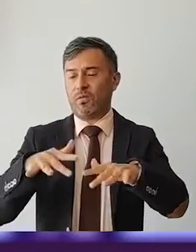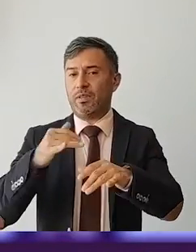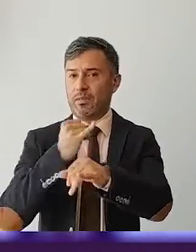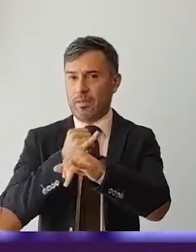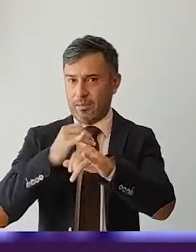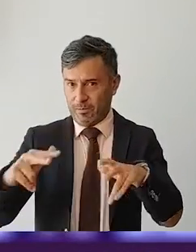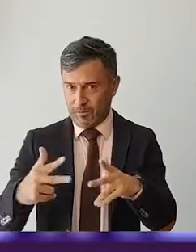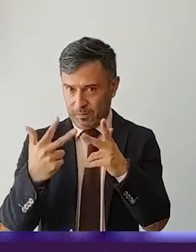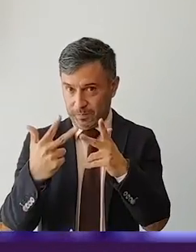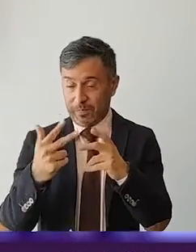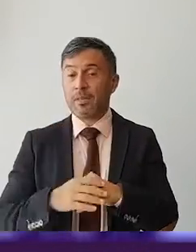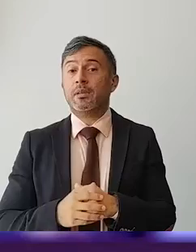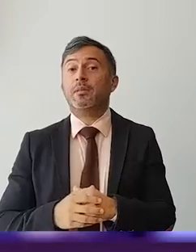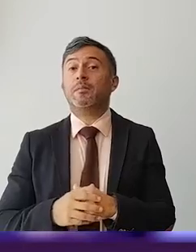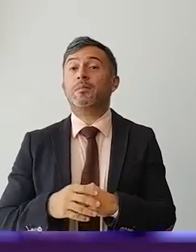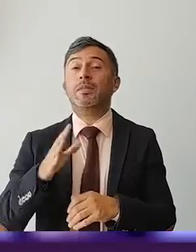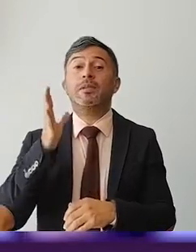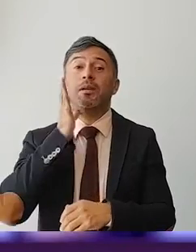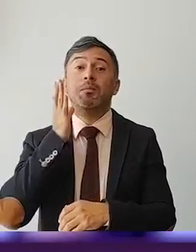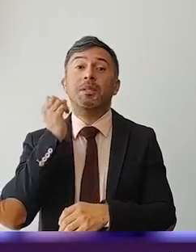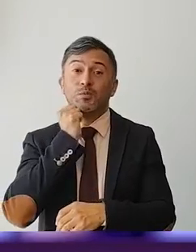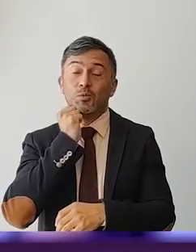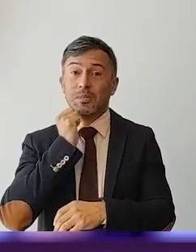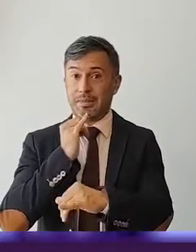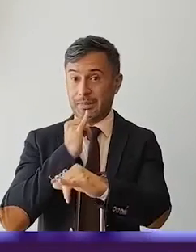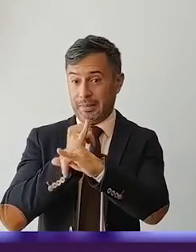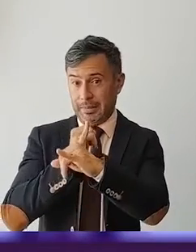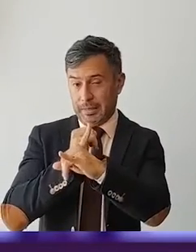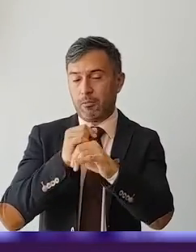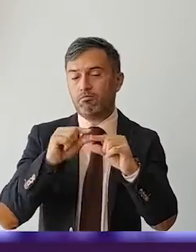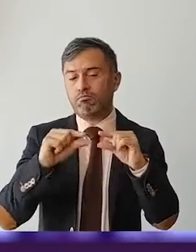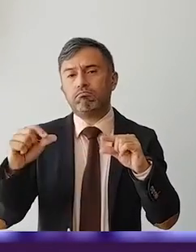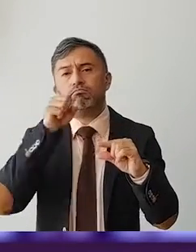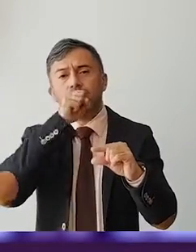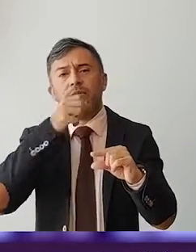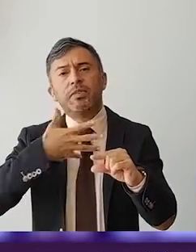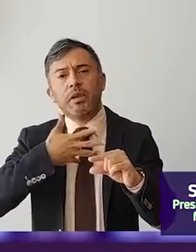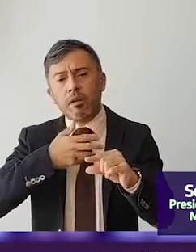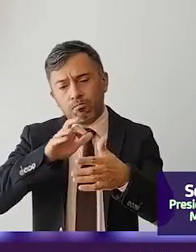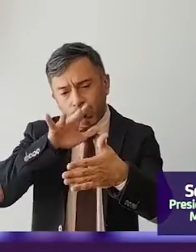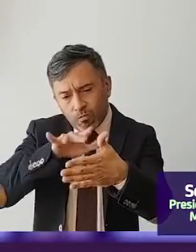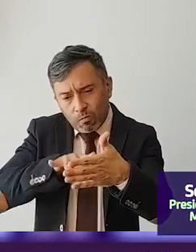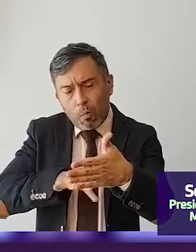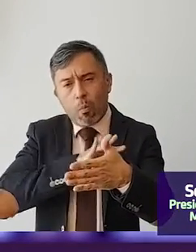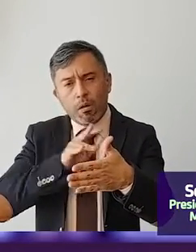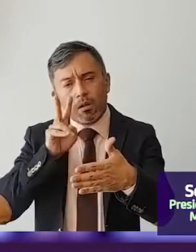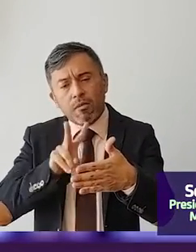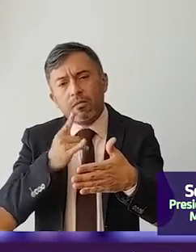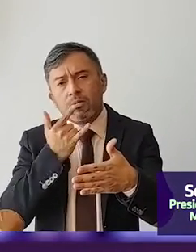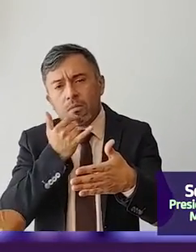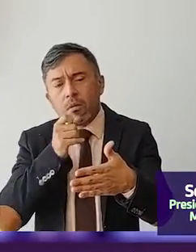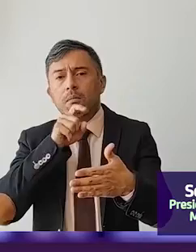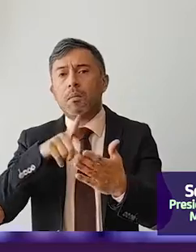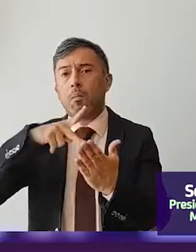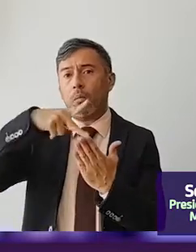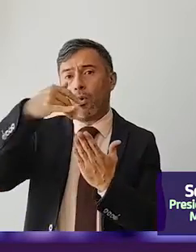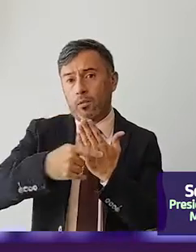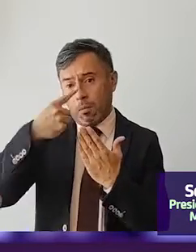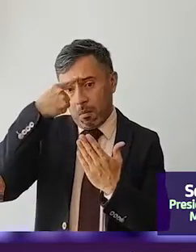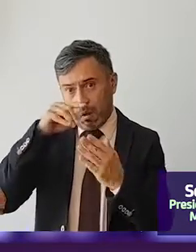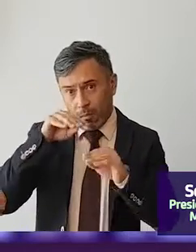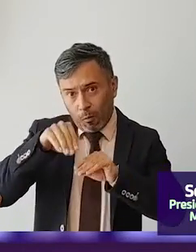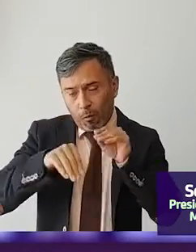sitio web del Senado de la República se puede consultar la convocatoria y también el proyecto de dictamen para quien desee